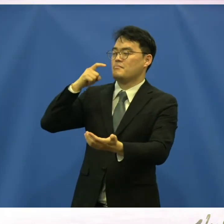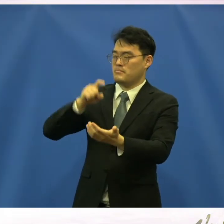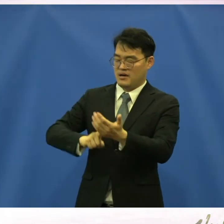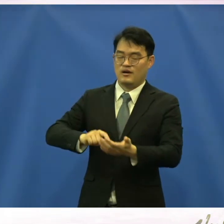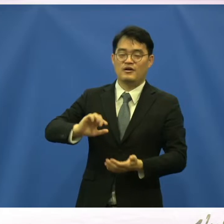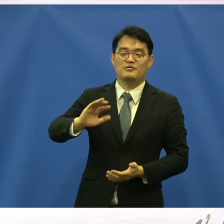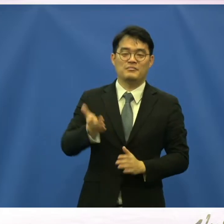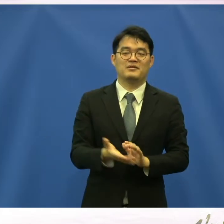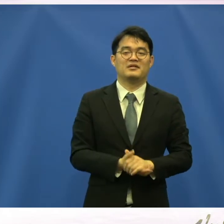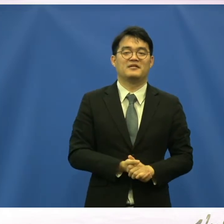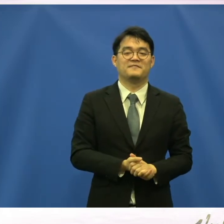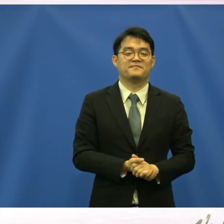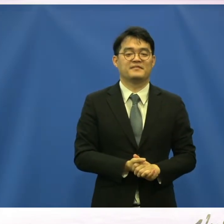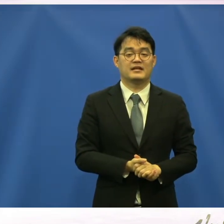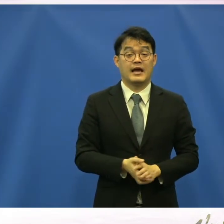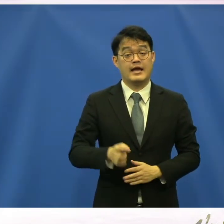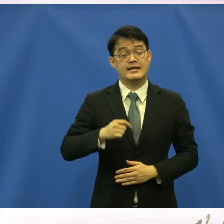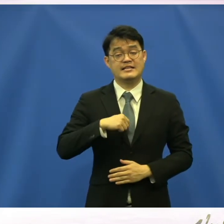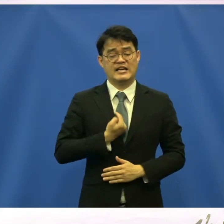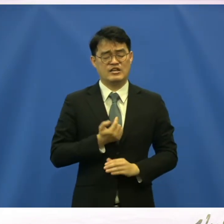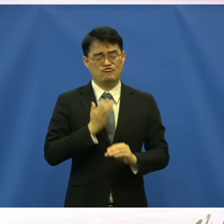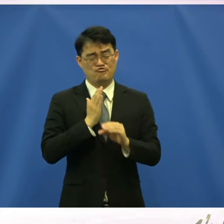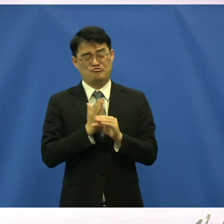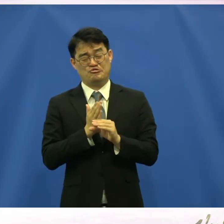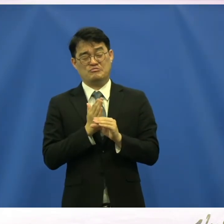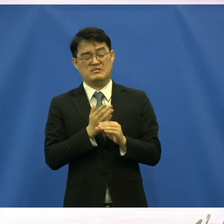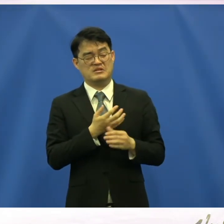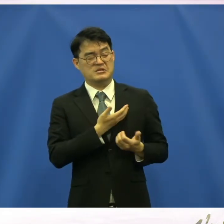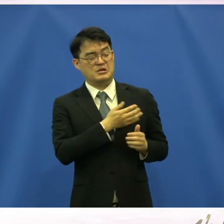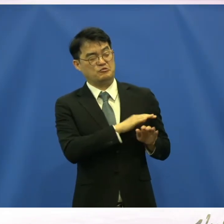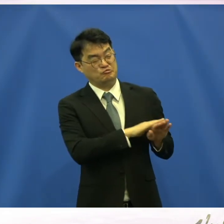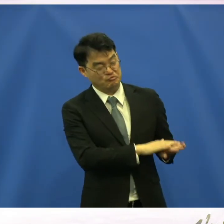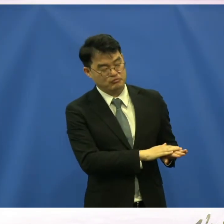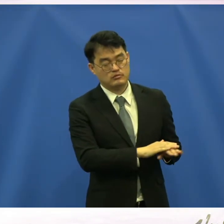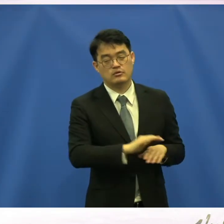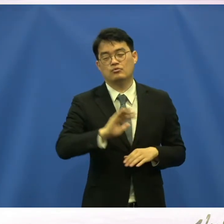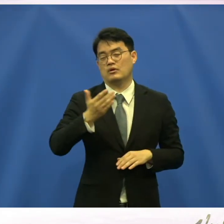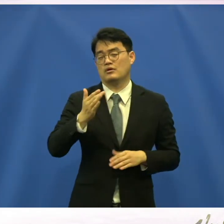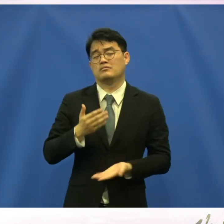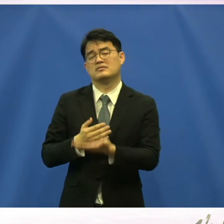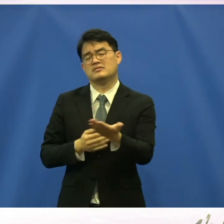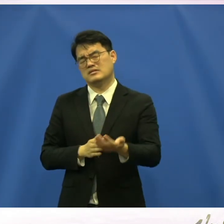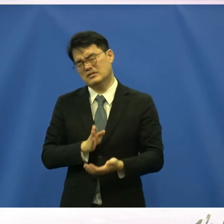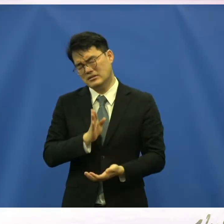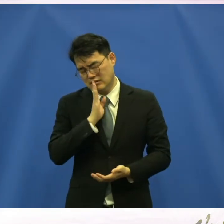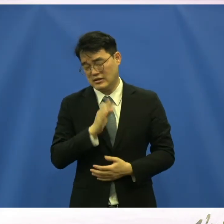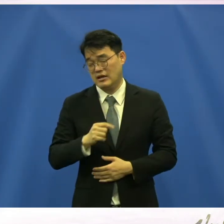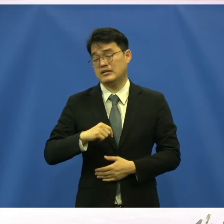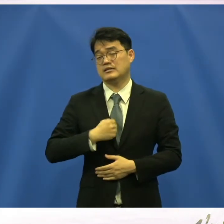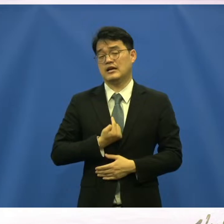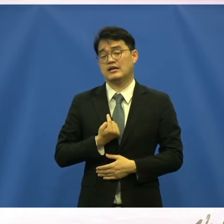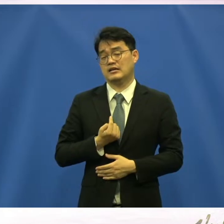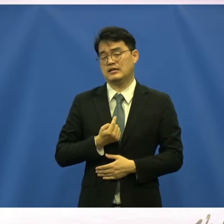그래서 진짜 자기를 부인하면 돼요, 여러분. 진짜 죽으세요.